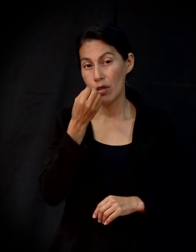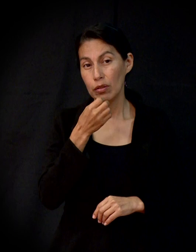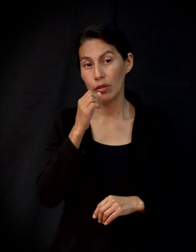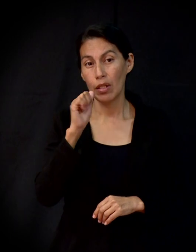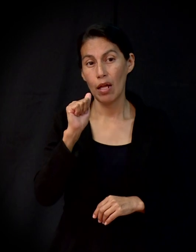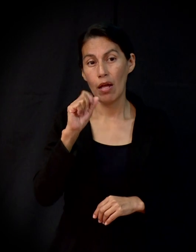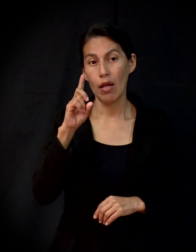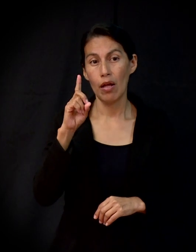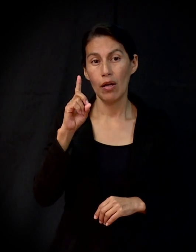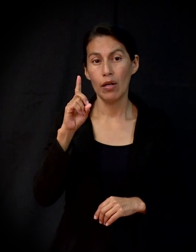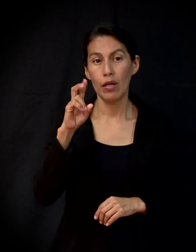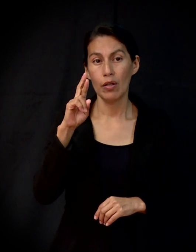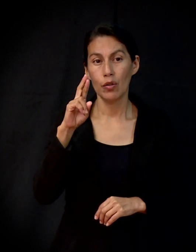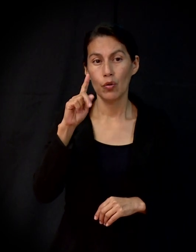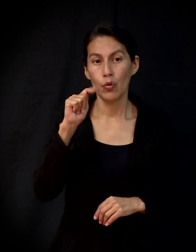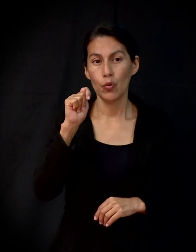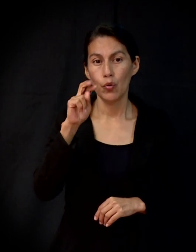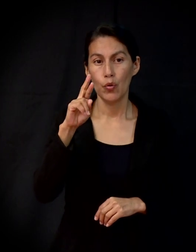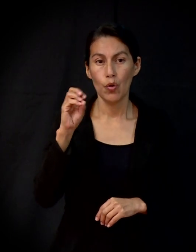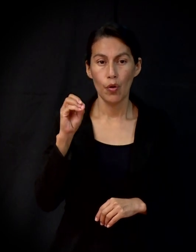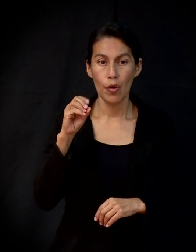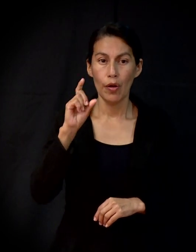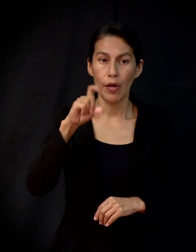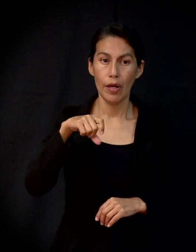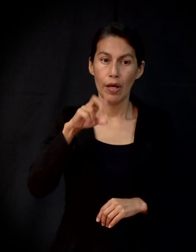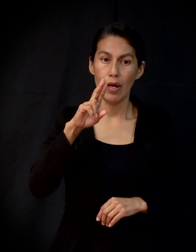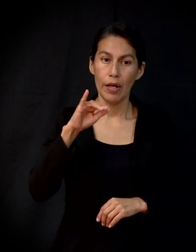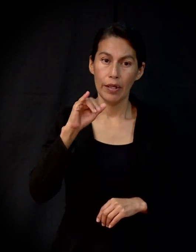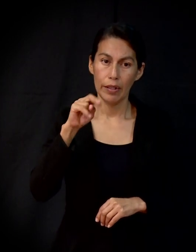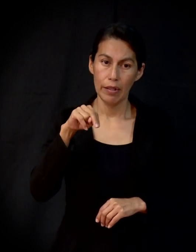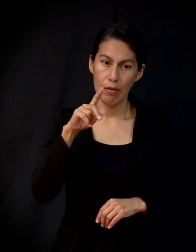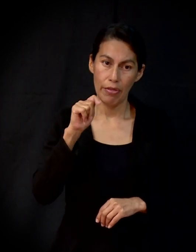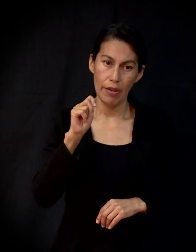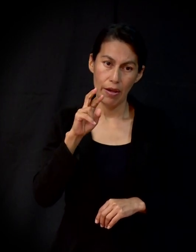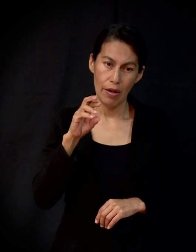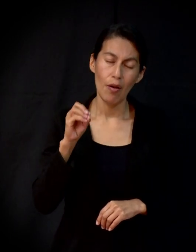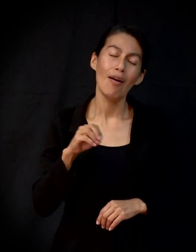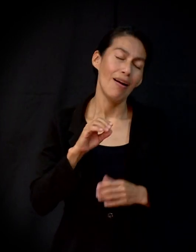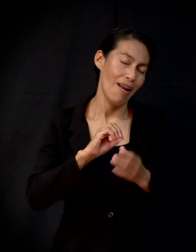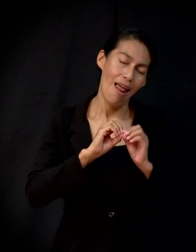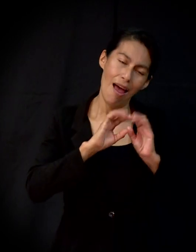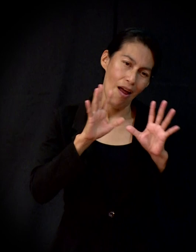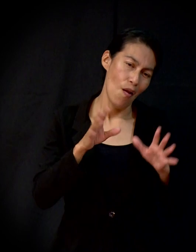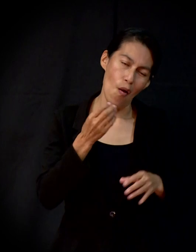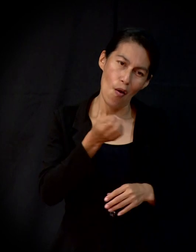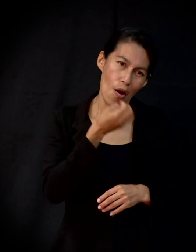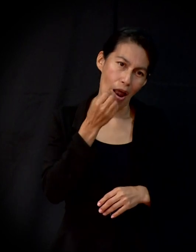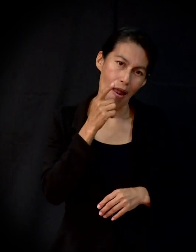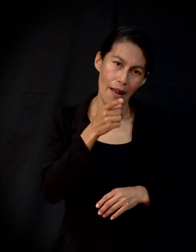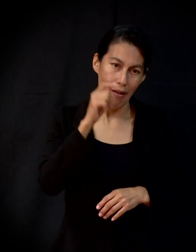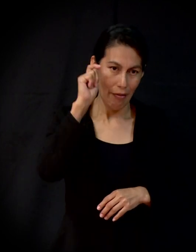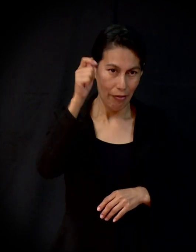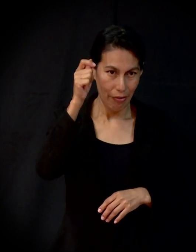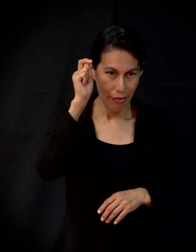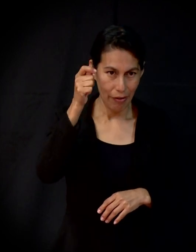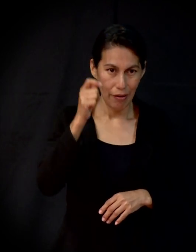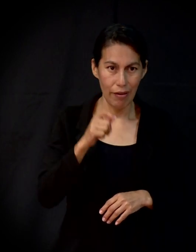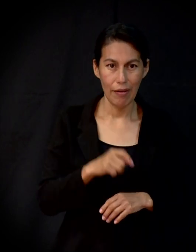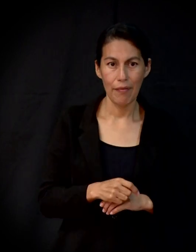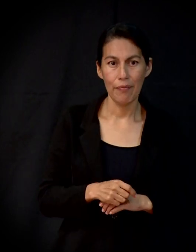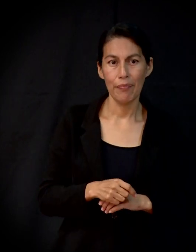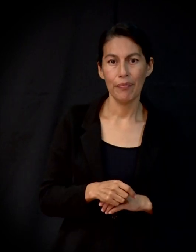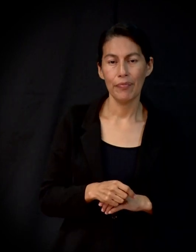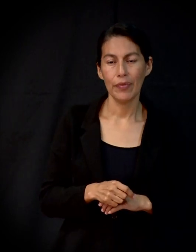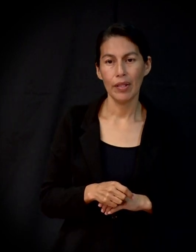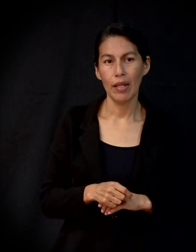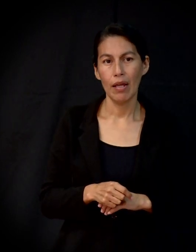enfermo de COVID en el estado de Texas. Vamos a estar orando por él, claro que sí, por Arturo Quintero, nuestro amigo.